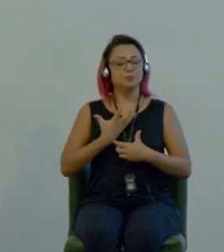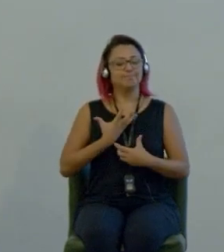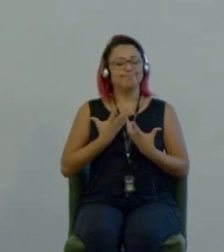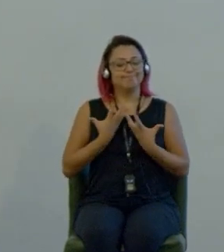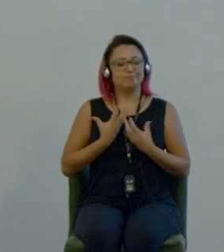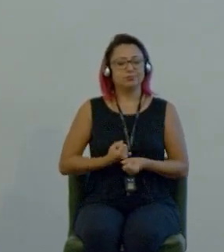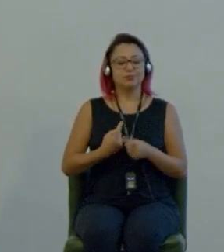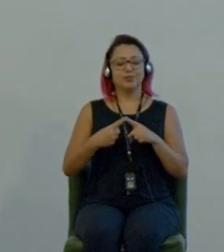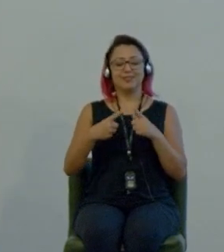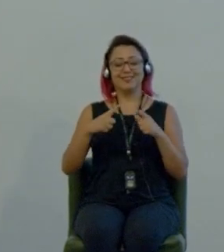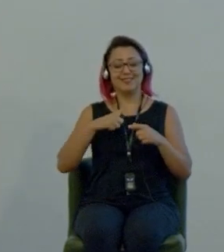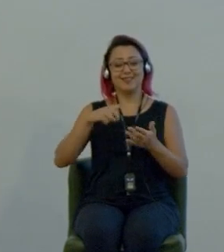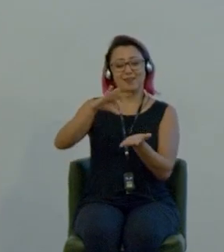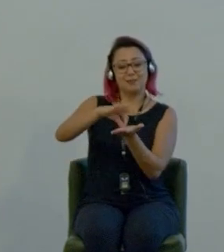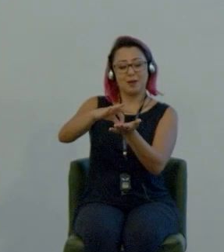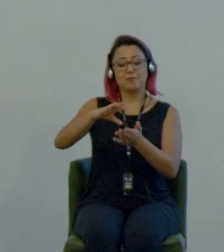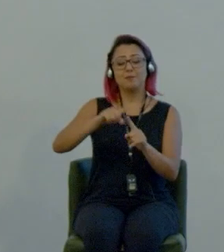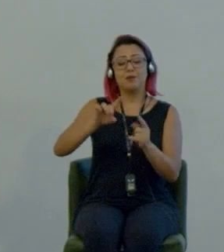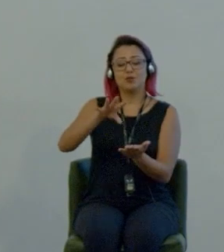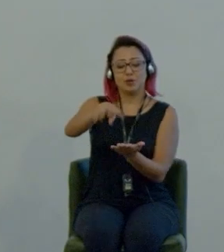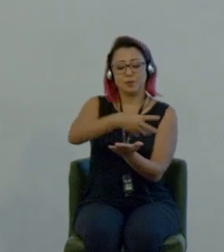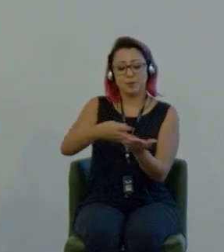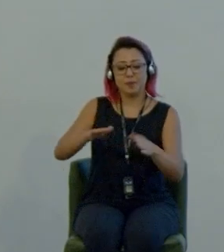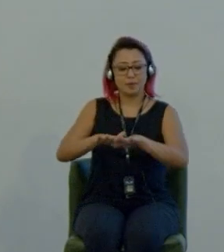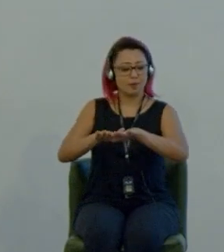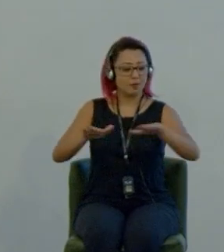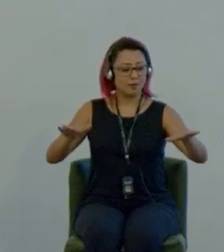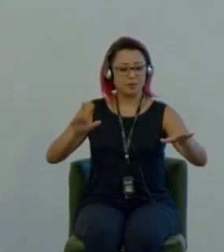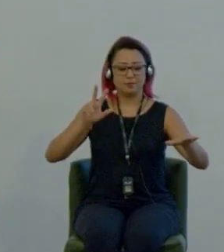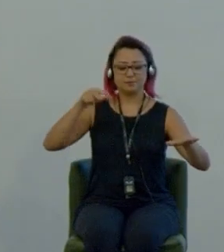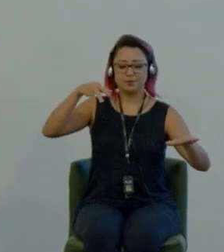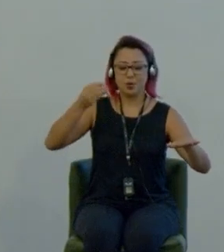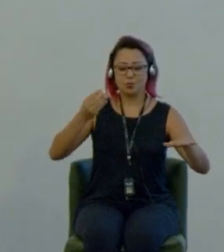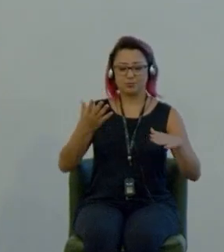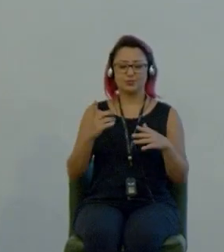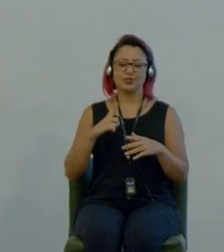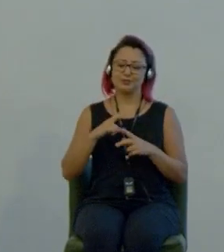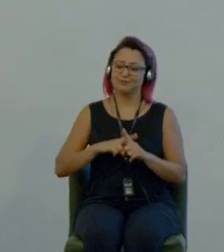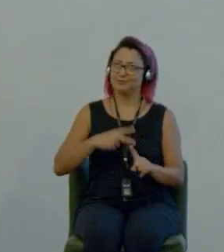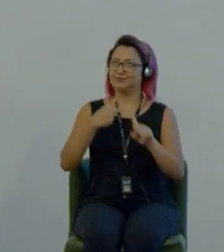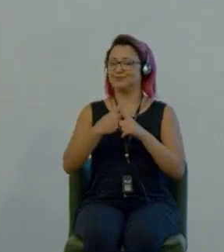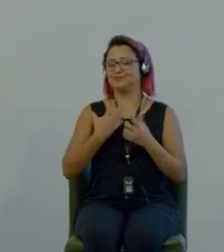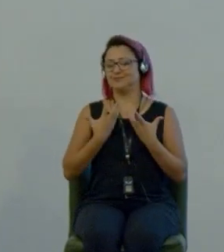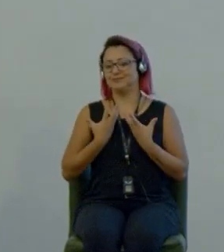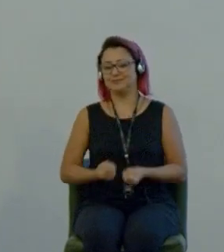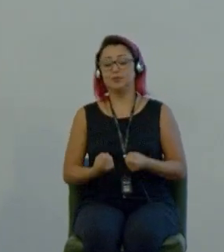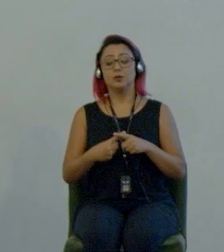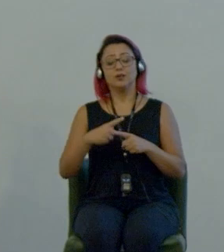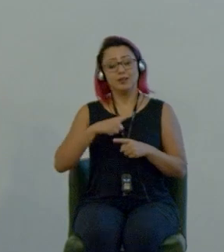que la surface. Hein. Donc, vous voyez, double frustration. Frustration parce qu'on se rend compte qu'il y a une